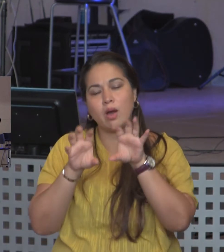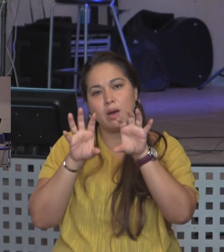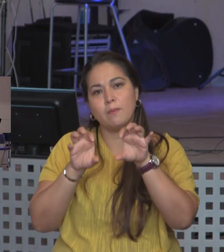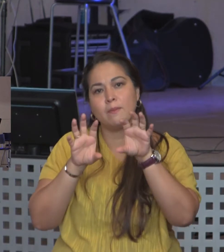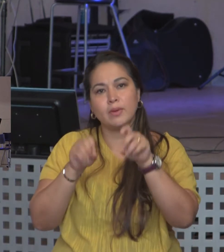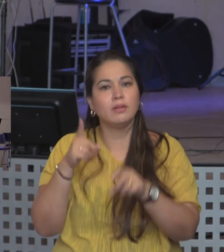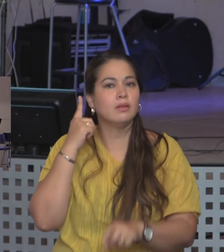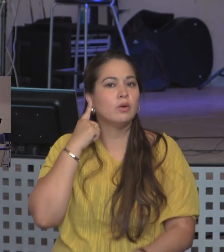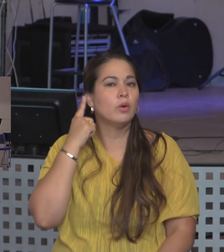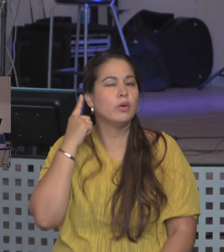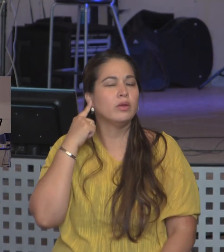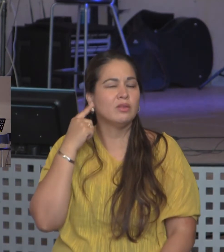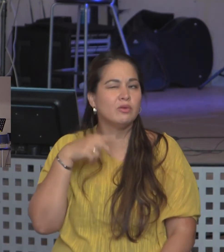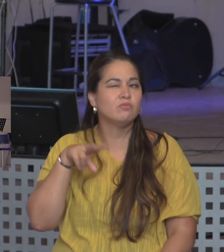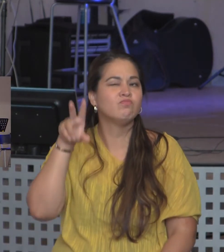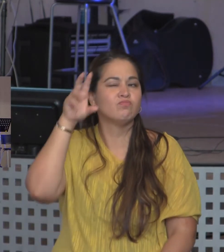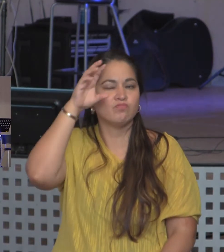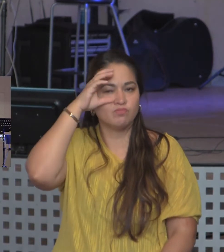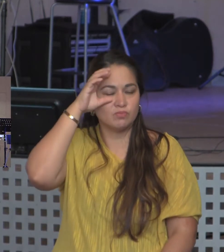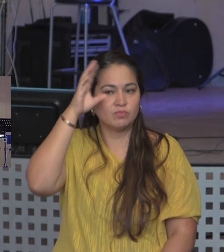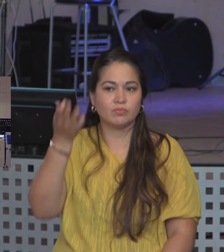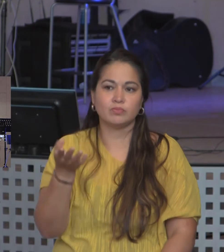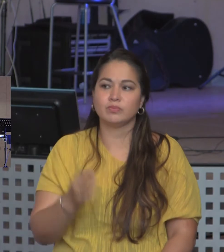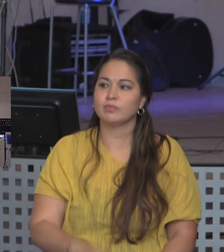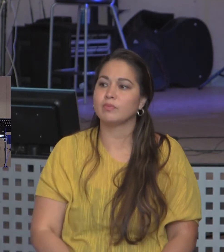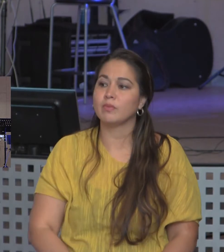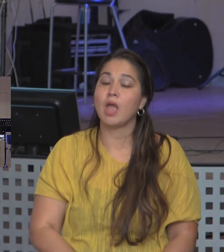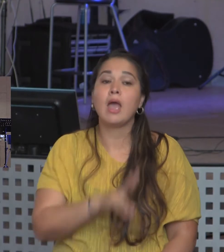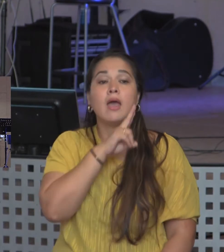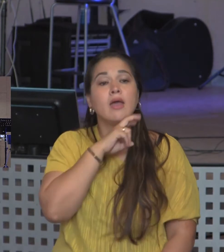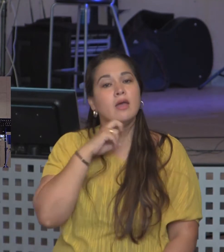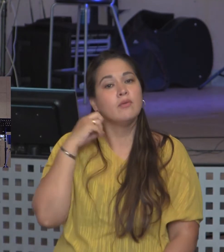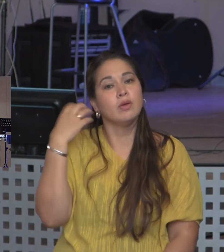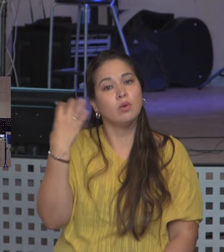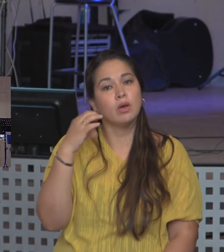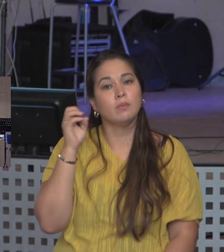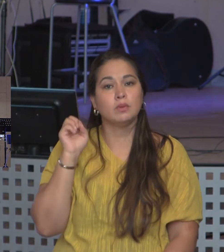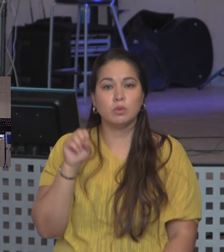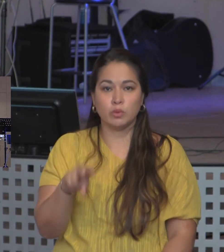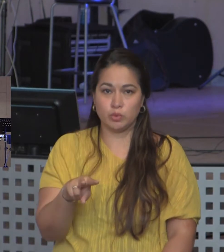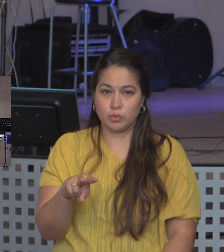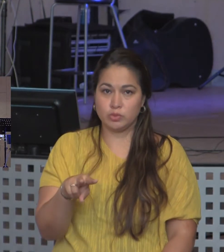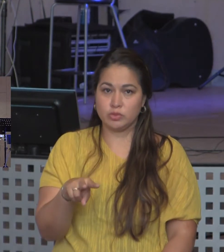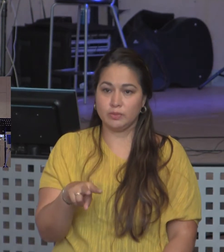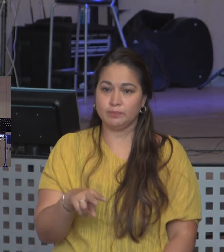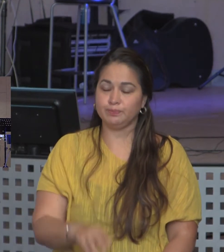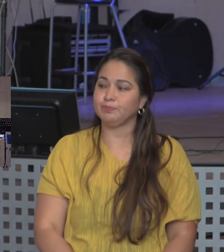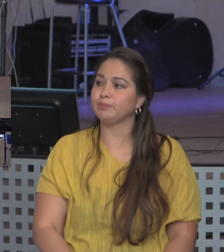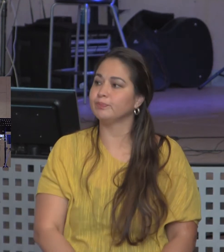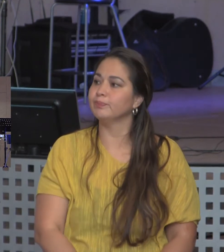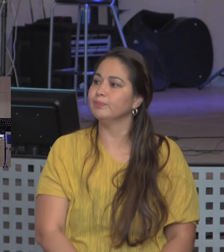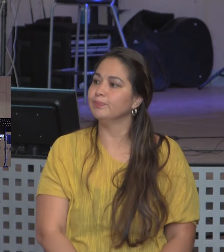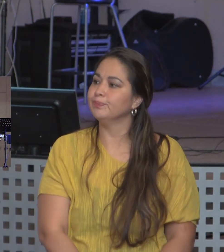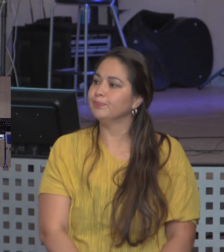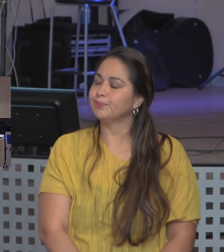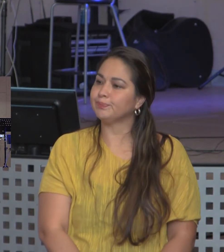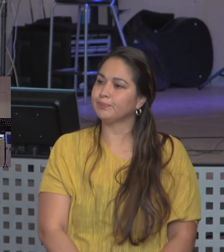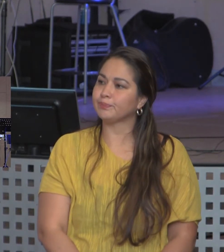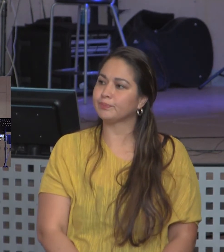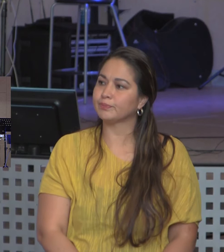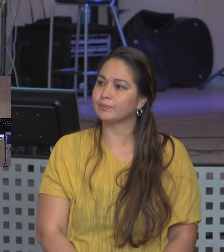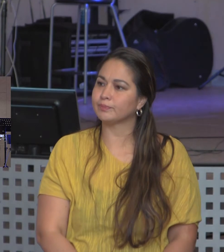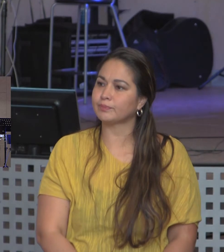enseñado. Bien. Hebreos 12, de donde venimos también. Y salto, salto de una cosa a otra.